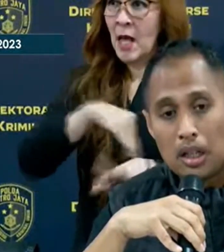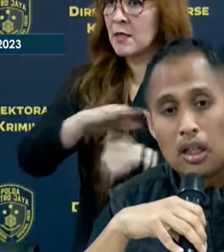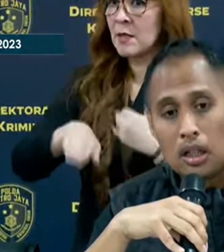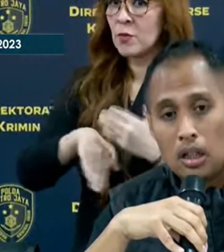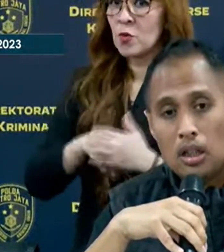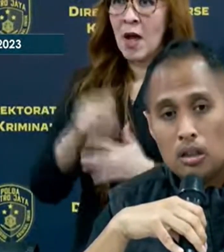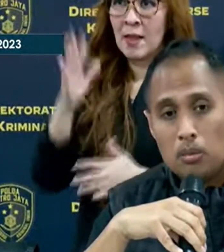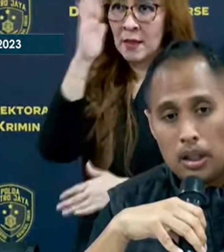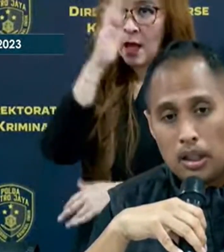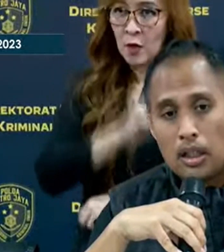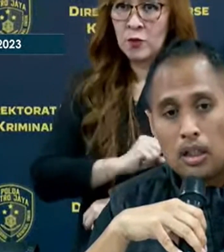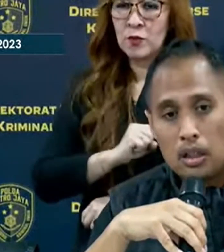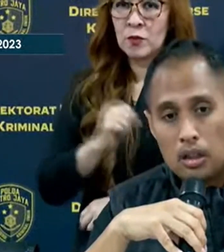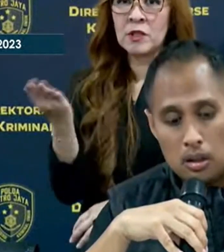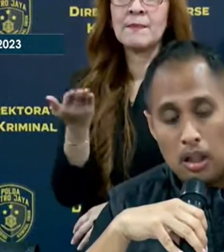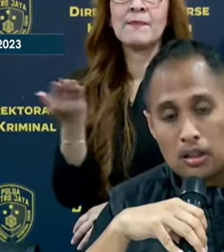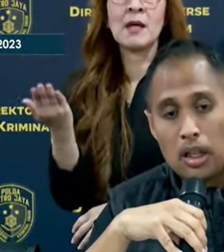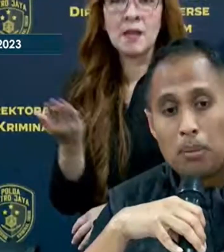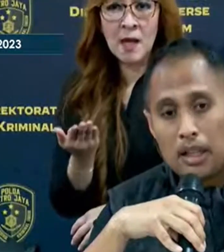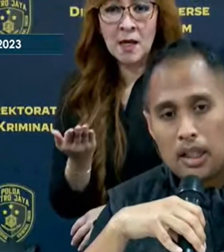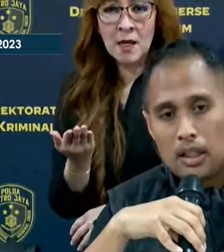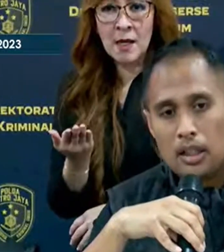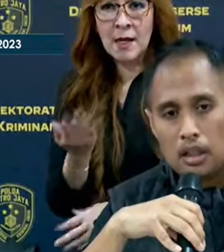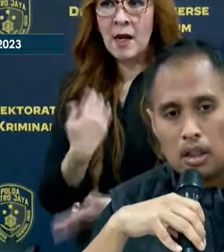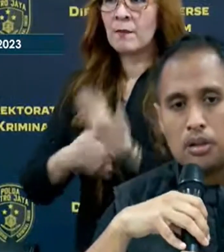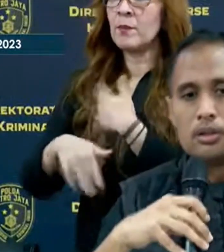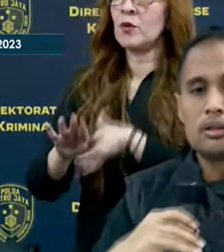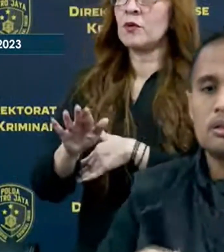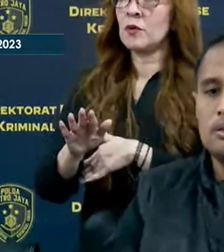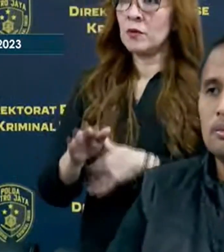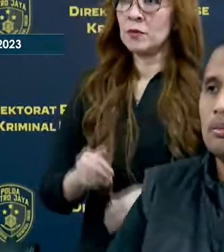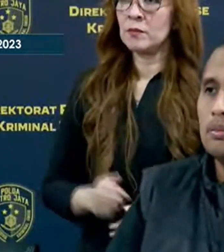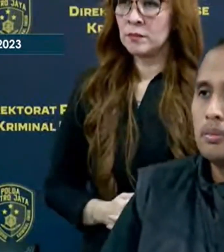di mana mereka melaksanakan pelariannya ini gitu satu